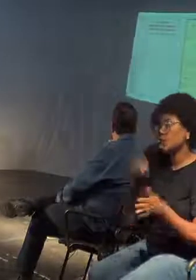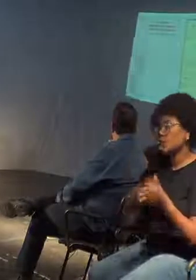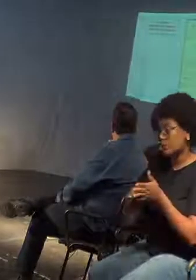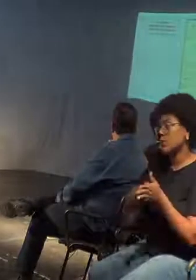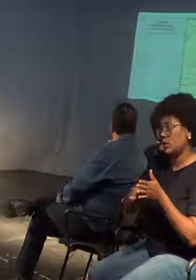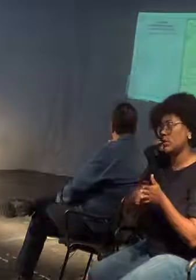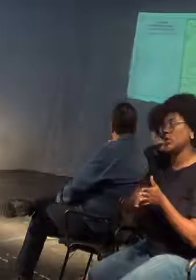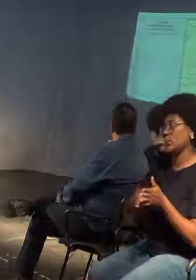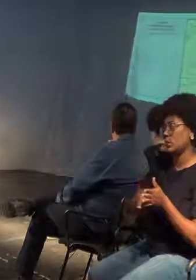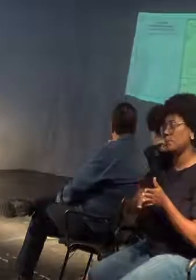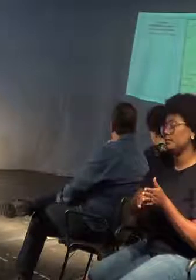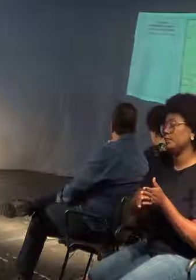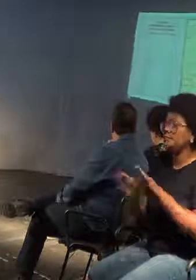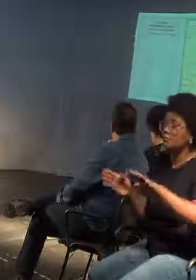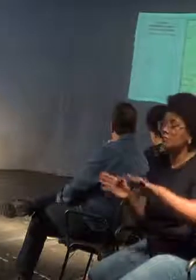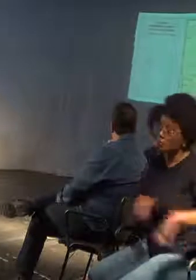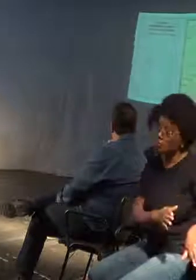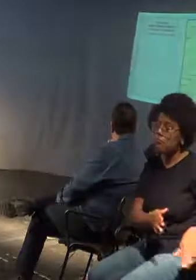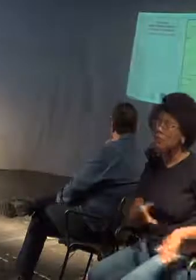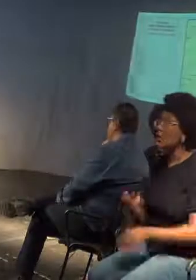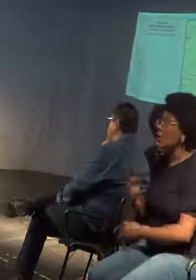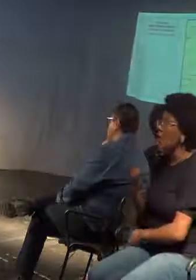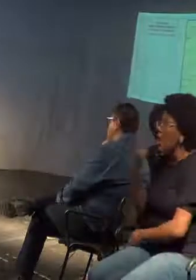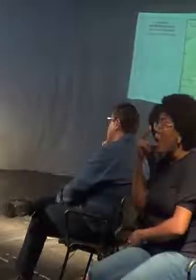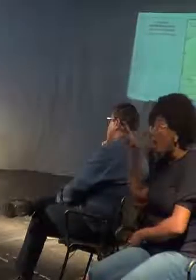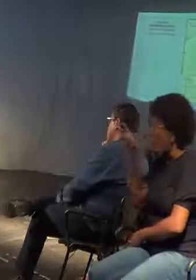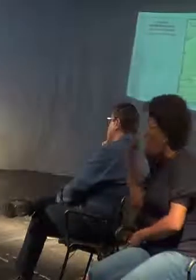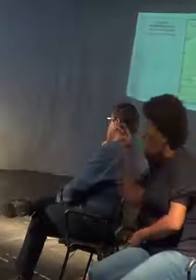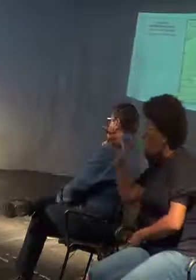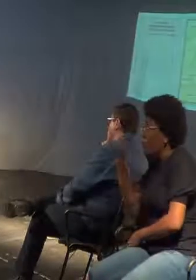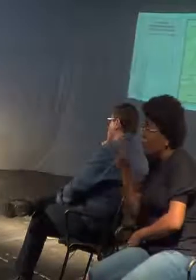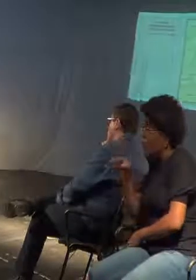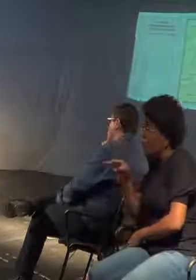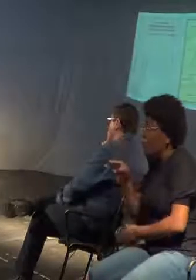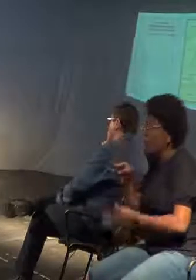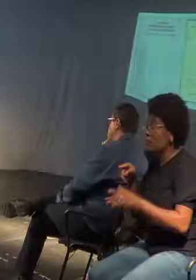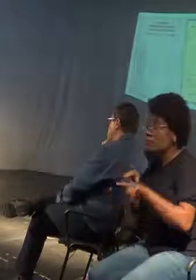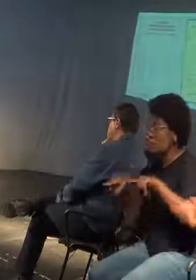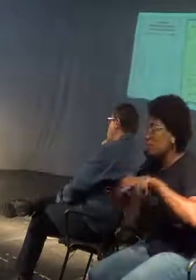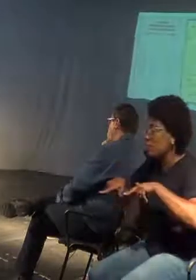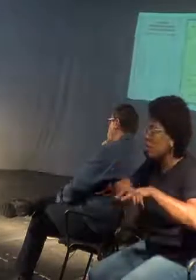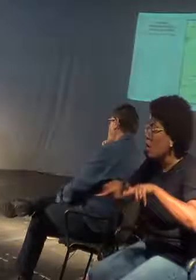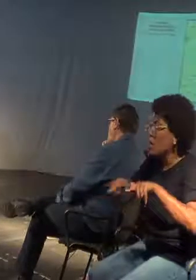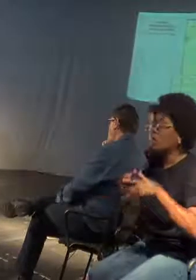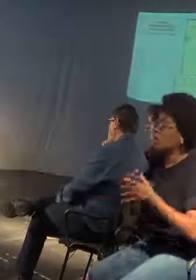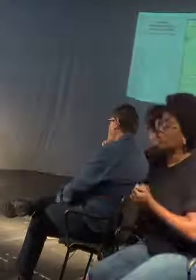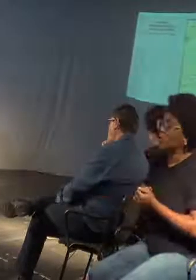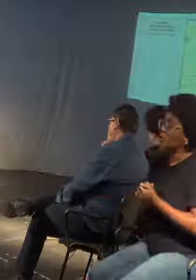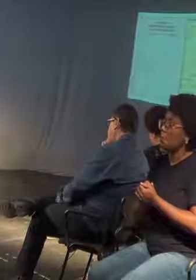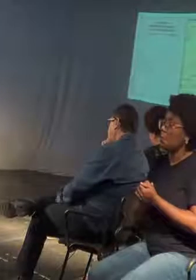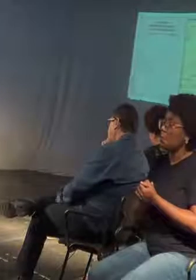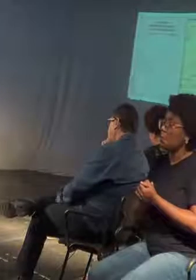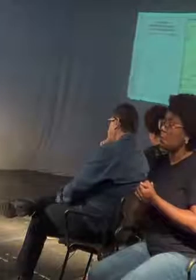O último trabalho que eu vi, que trabalhei, o Luciano está mais atualizado que eu, foi quando dava graça